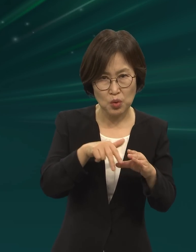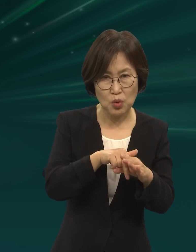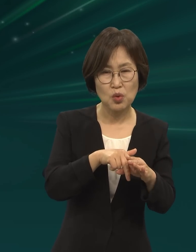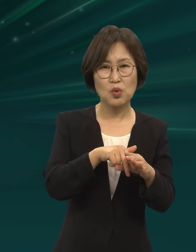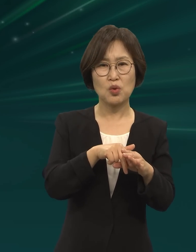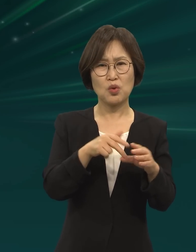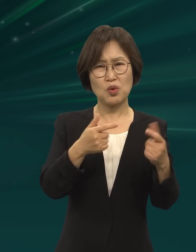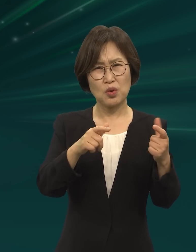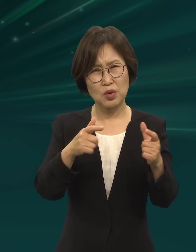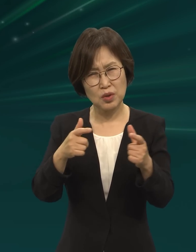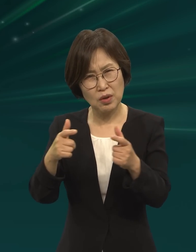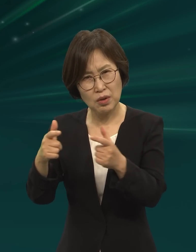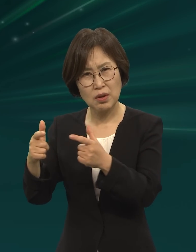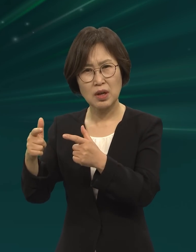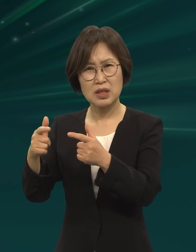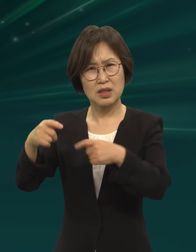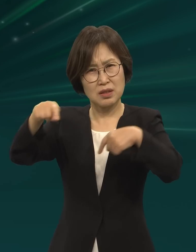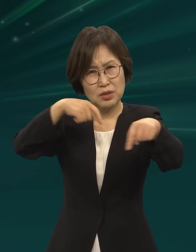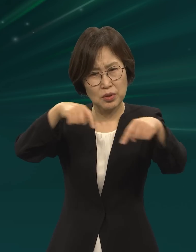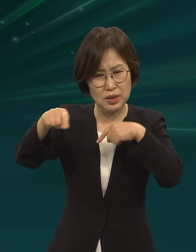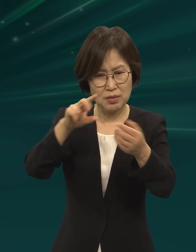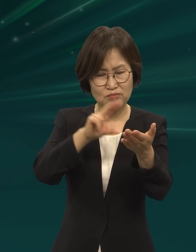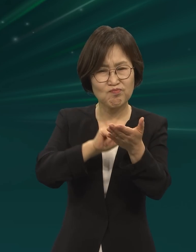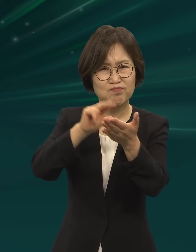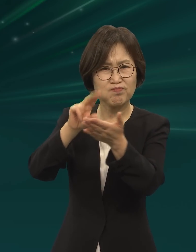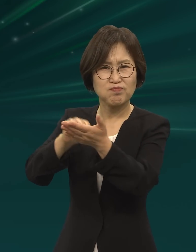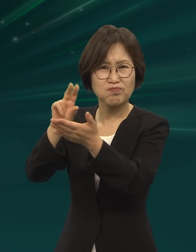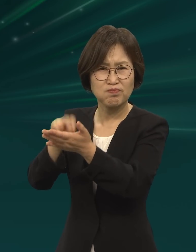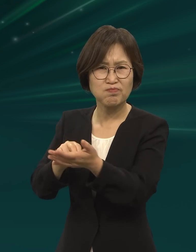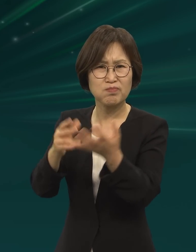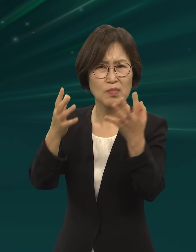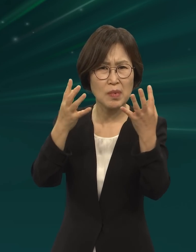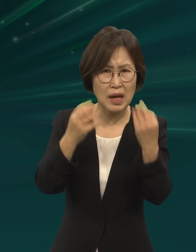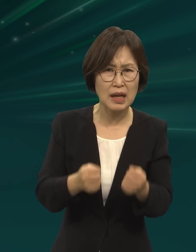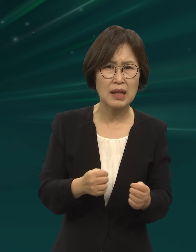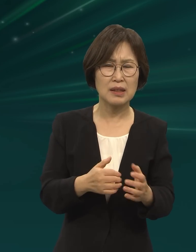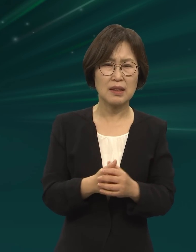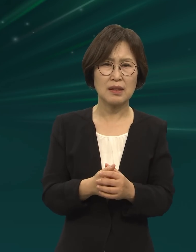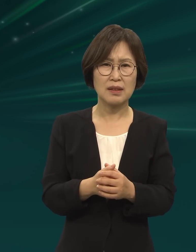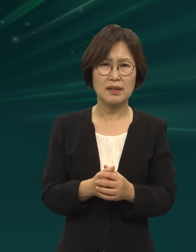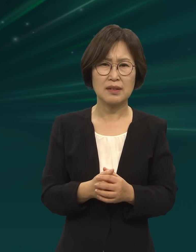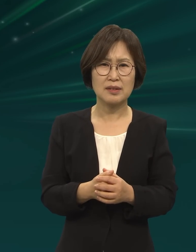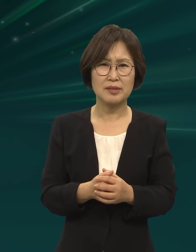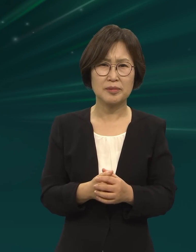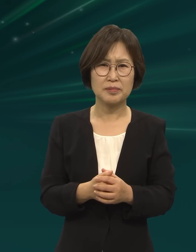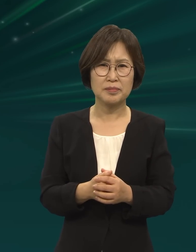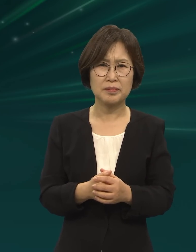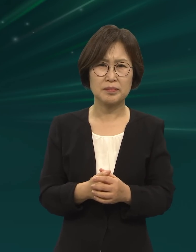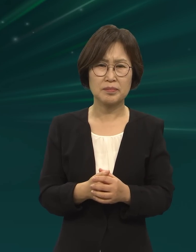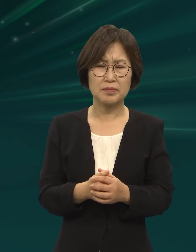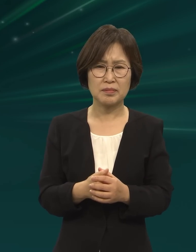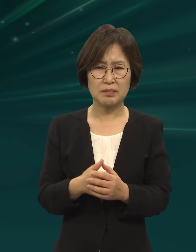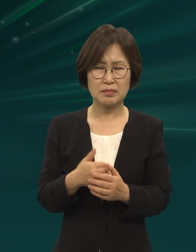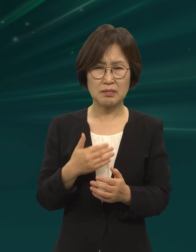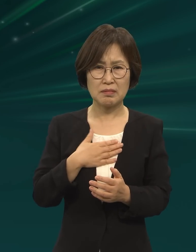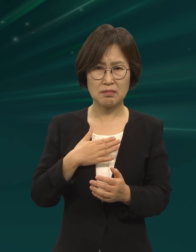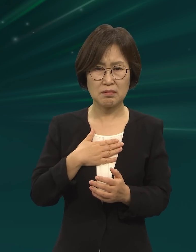날씨적인나 또 여러 정치적인 문제들이 많습니다. 인간적으로 생각나면 저 한국을 좋아합니다.